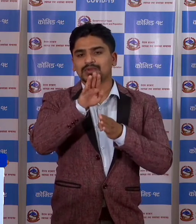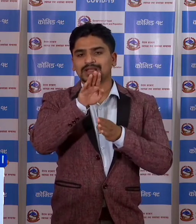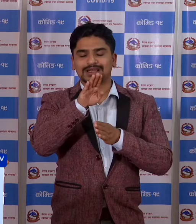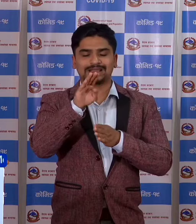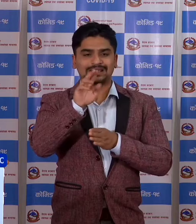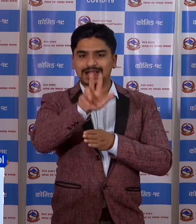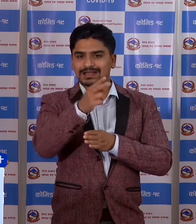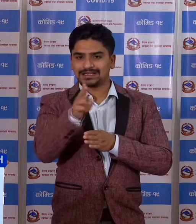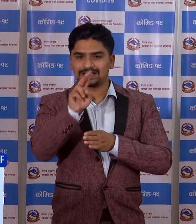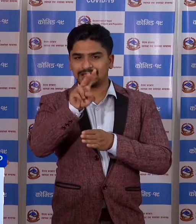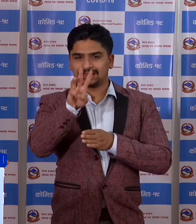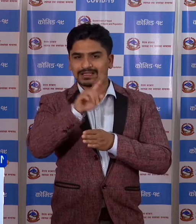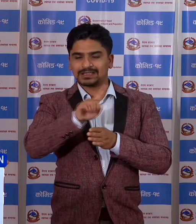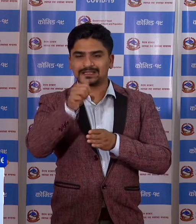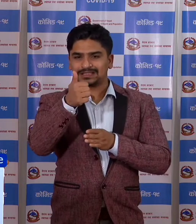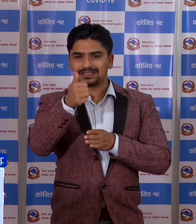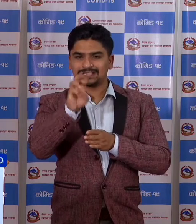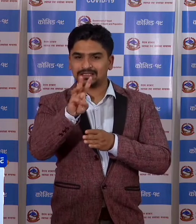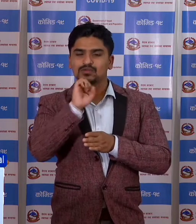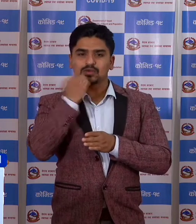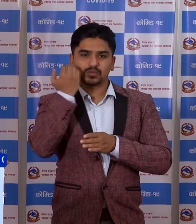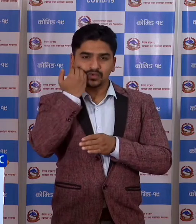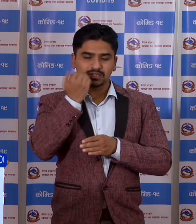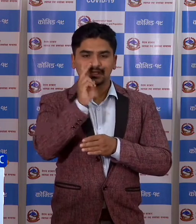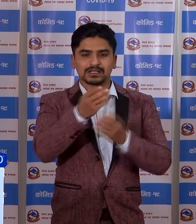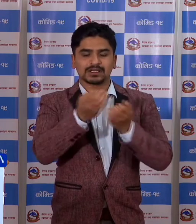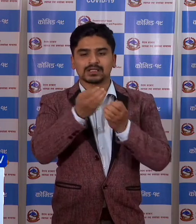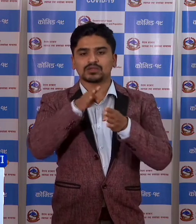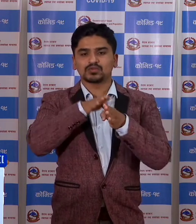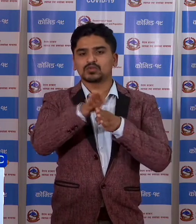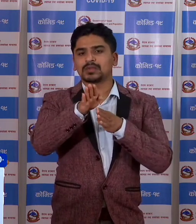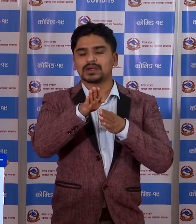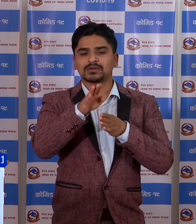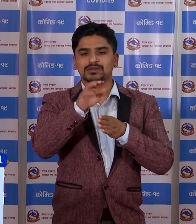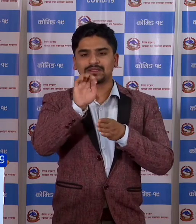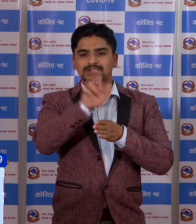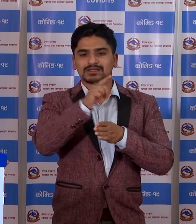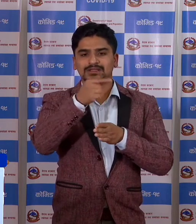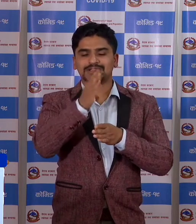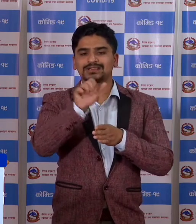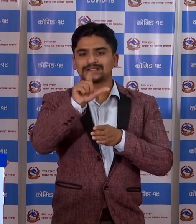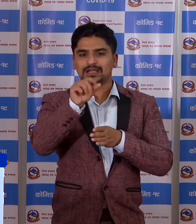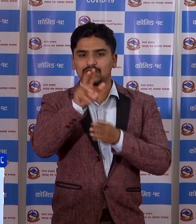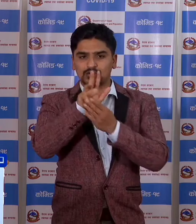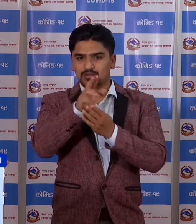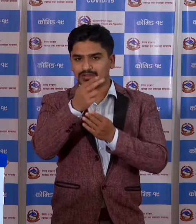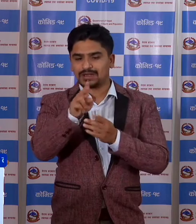8 जना 23 देखि 63 वर्ष उमेरका पुरुषहरू, त्यस्तै जुम्लाकै सिन्जाका 9 जना